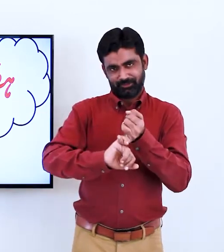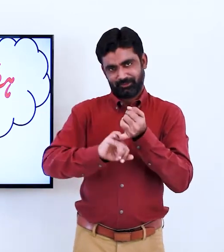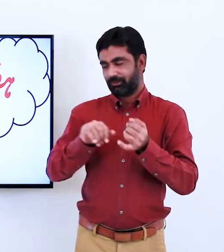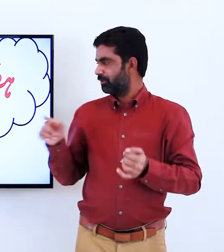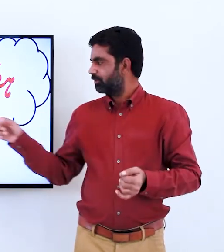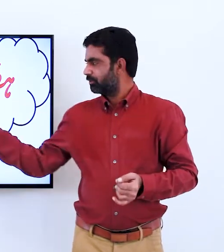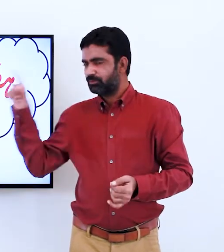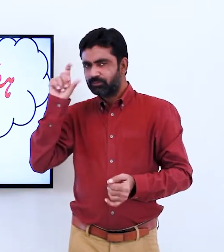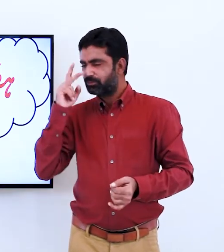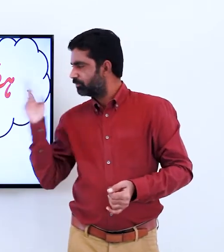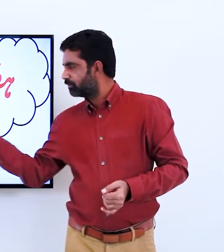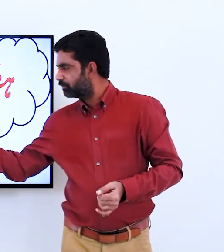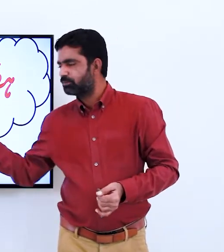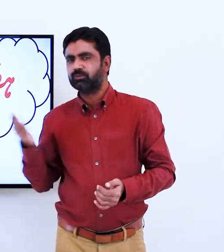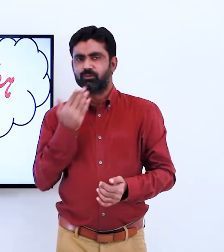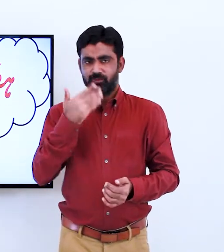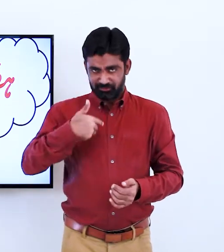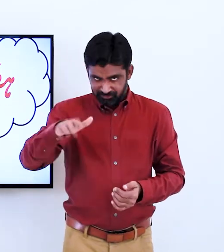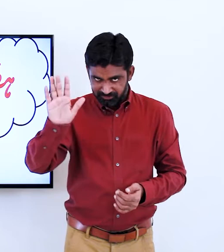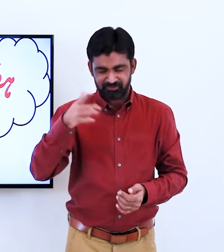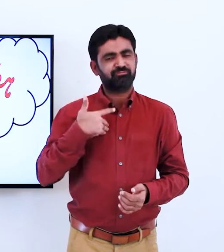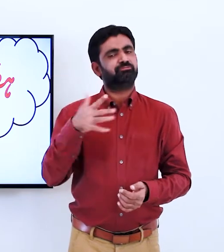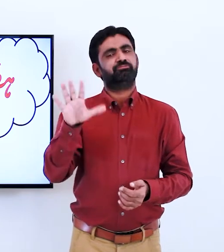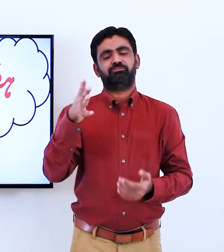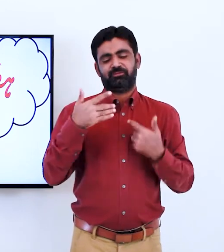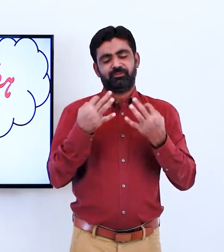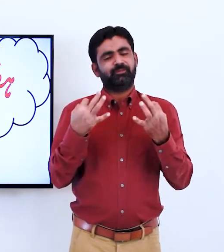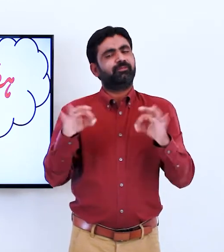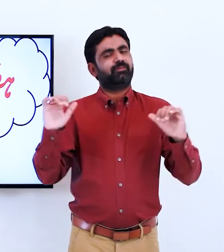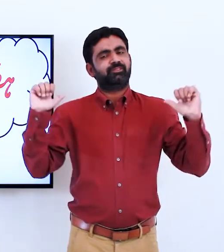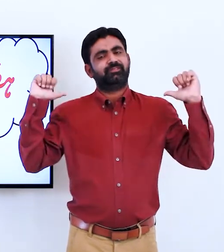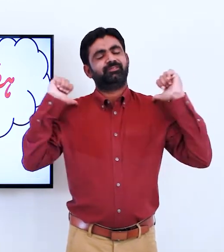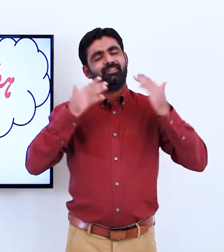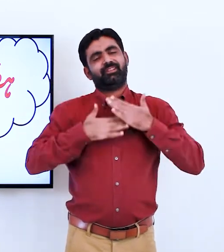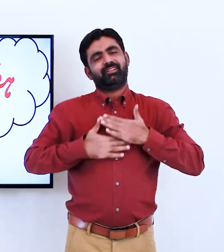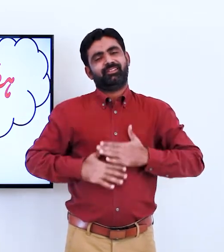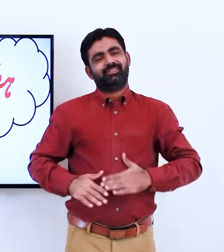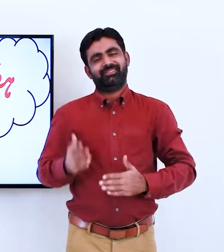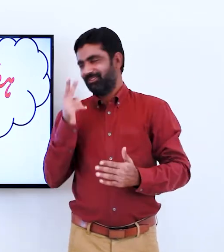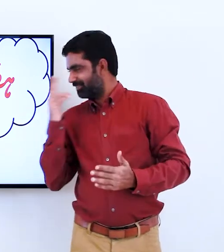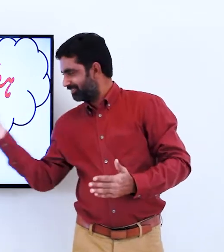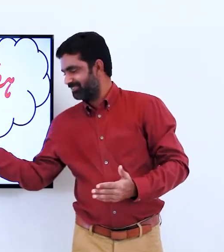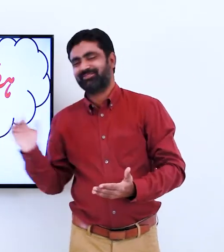हफ्ता, क्या आप हफ्ते को स्कूल जाते हैं? मैं तो नहीं जाता, मैं बस आराम करता हूँ।